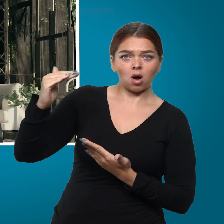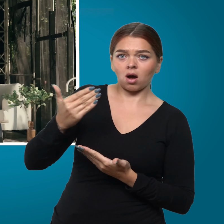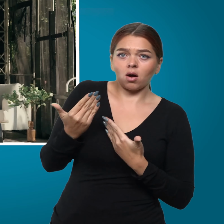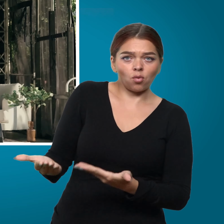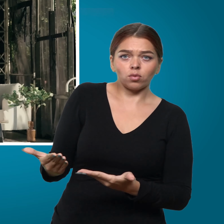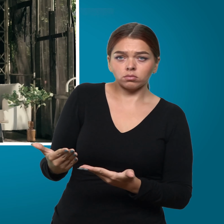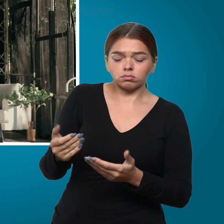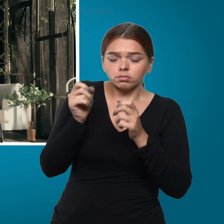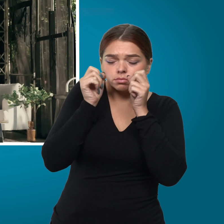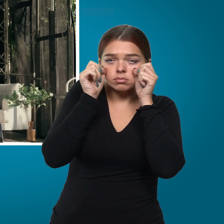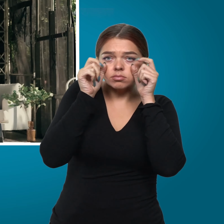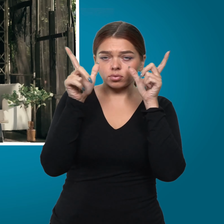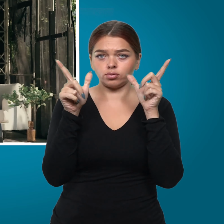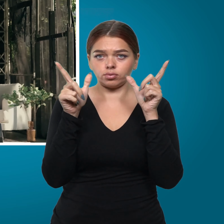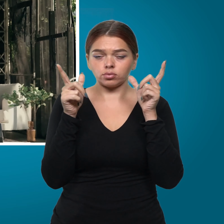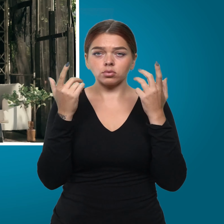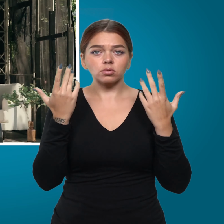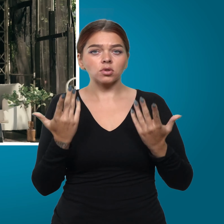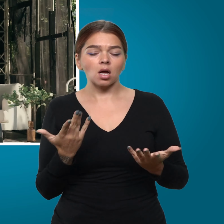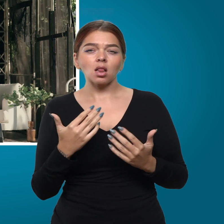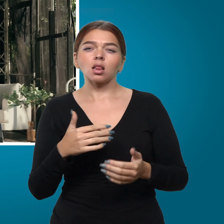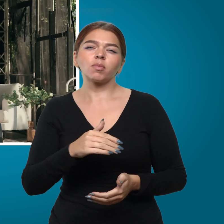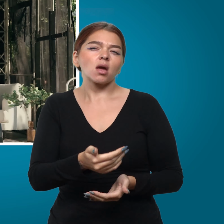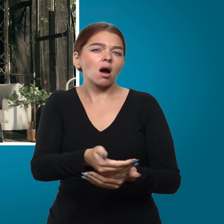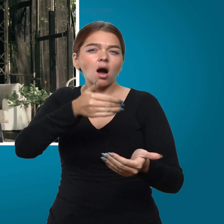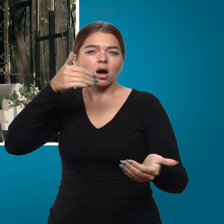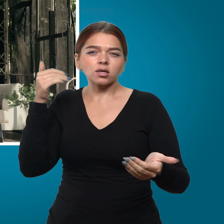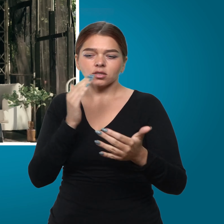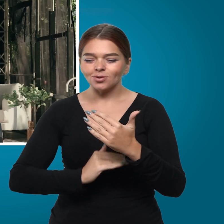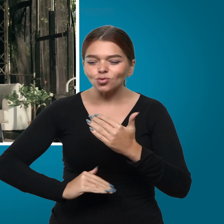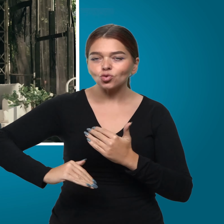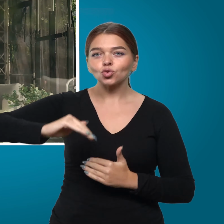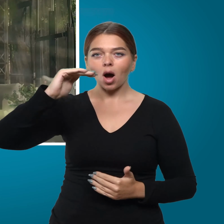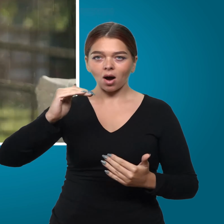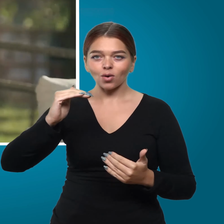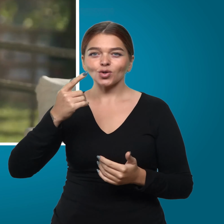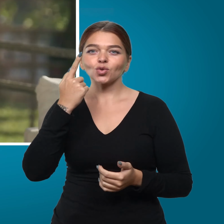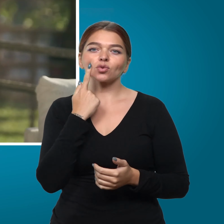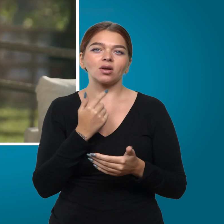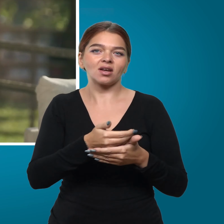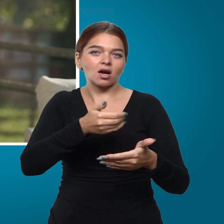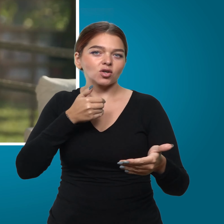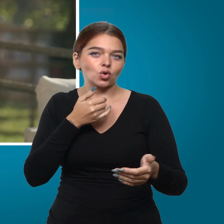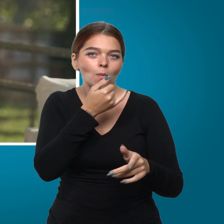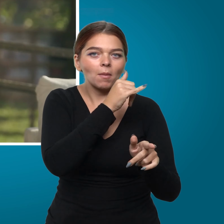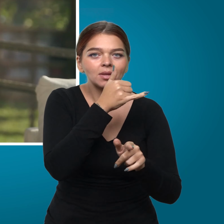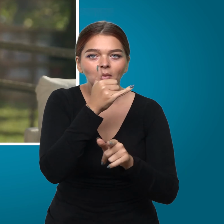Aš neminėsiu, kada bandžiau savo pirmąją alkoholį ar kažką, bet na, tai nebuvo 13 metų.